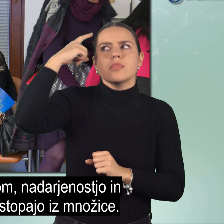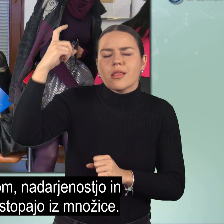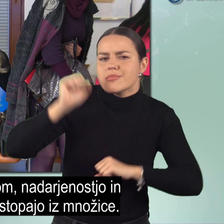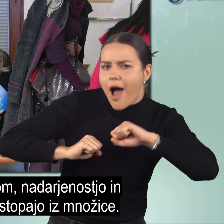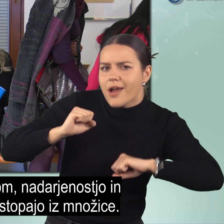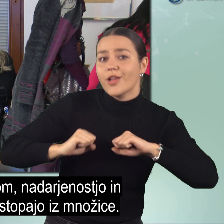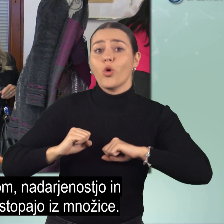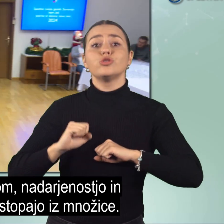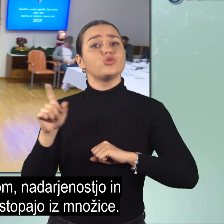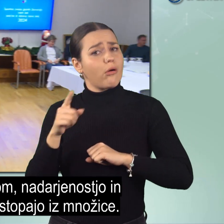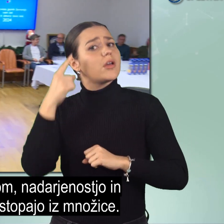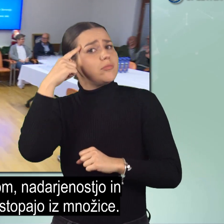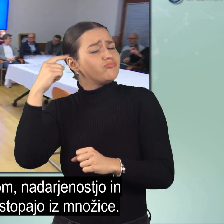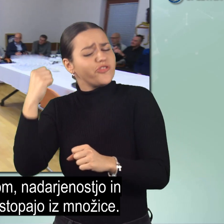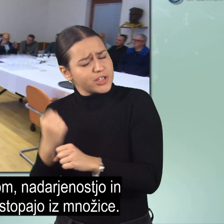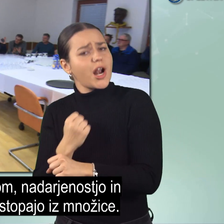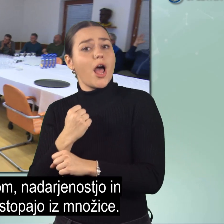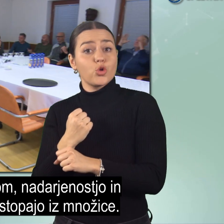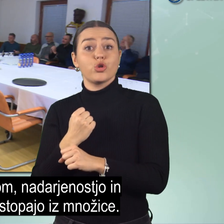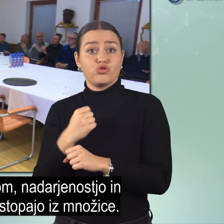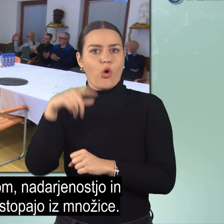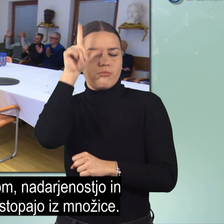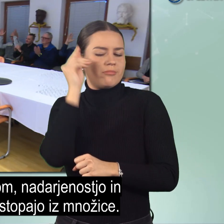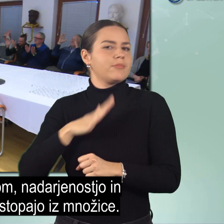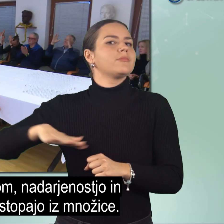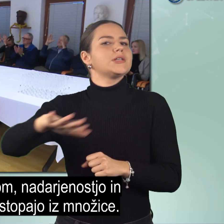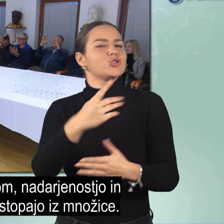vztrajnostjo izstopajo iz množice.